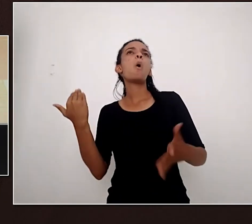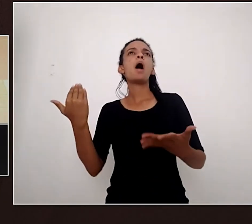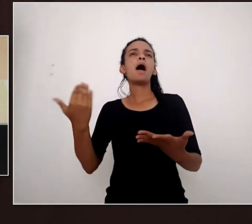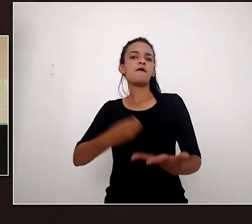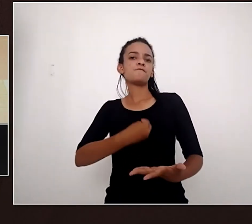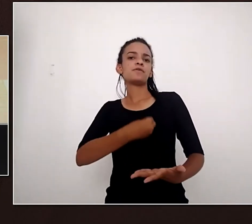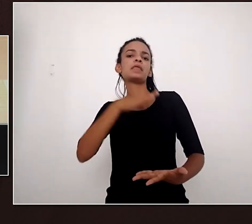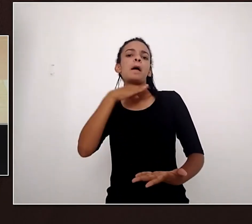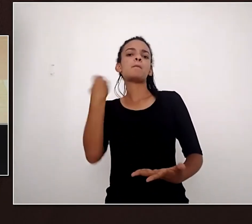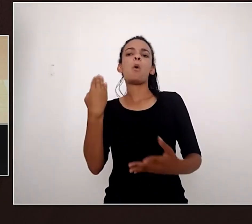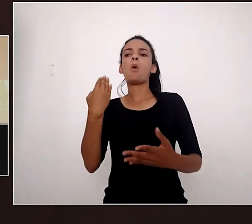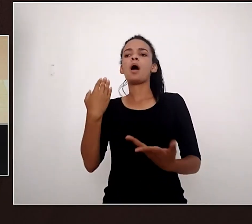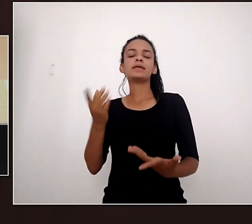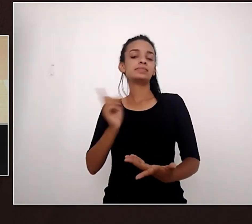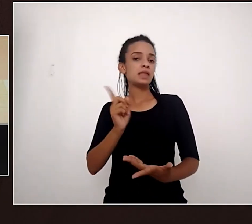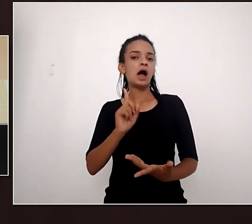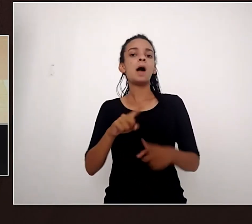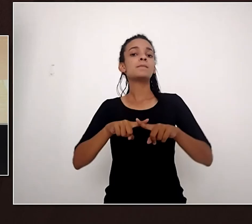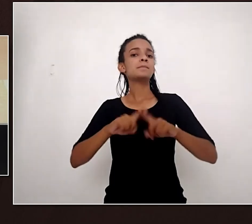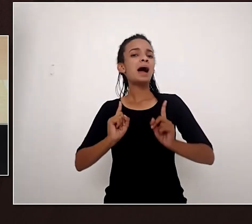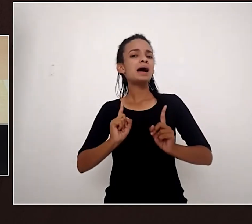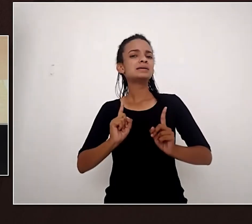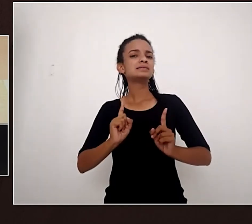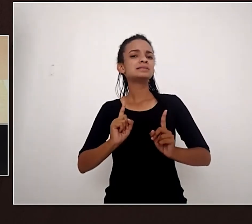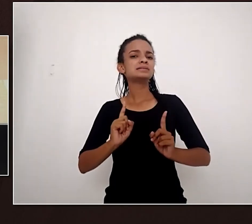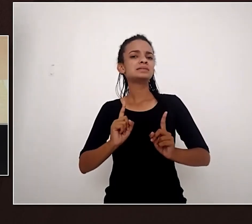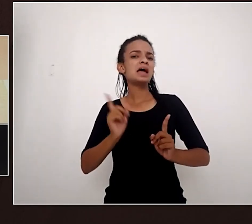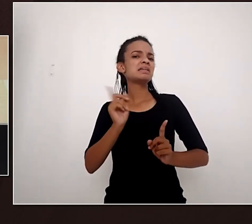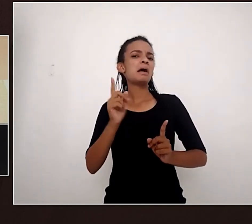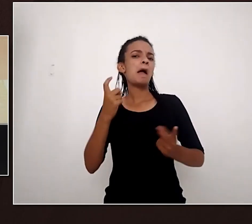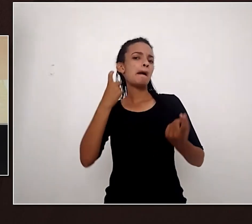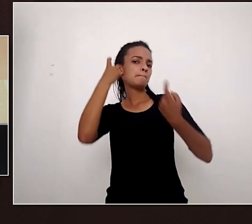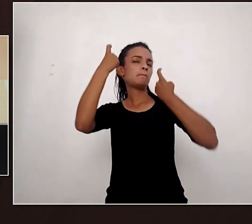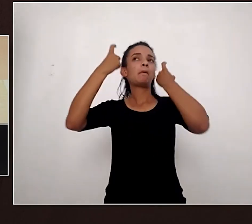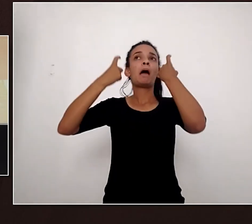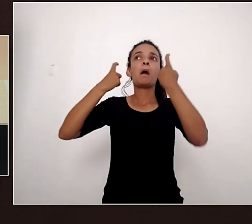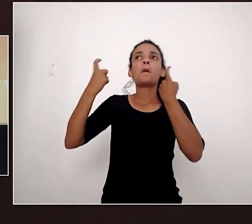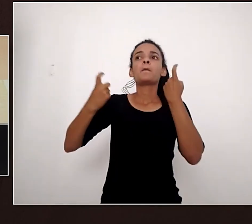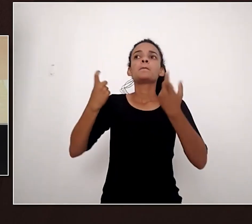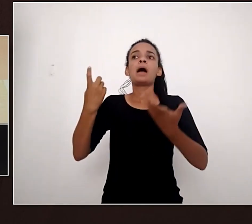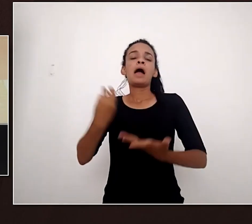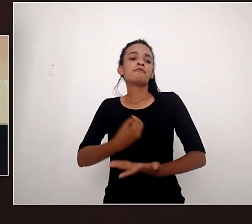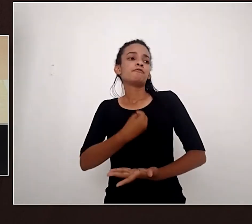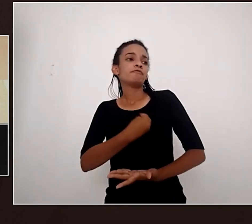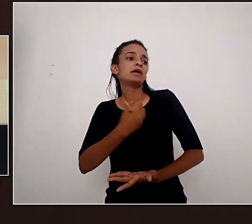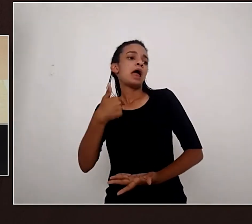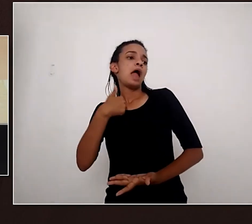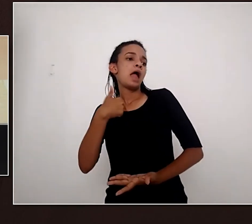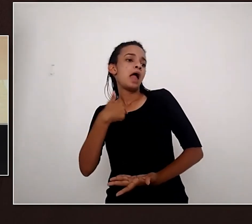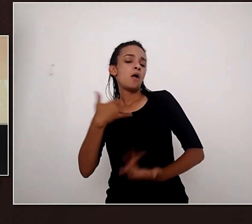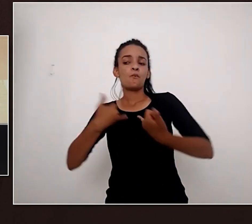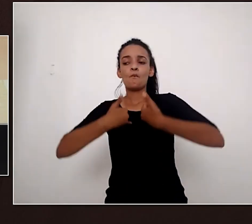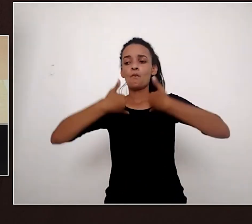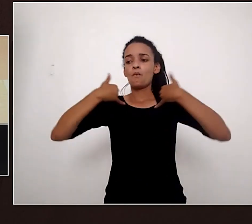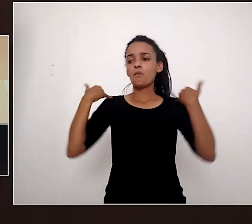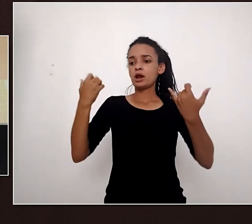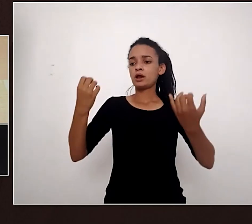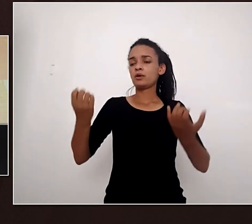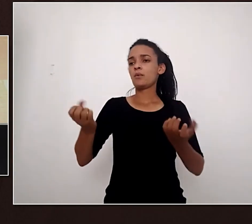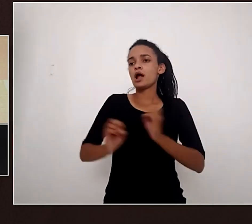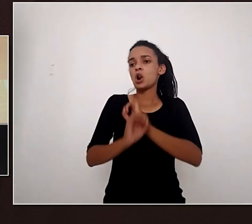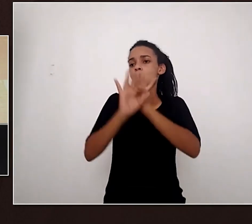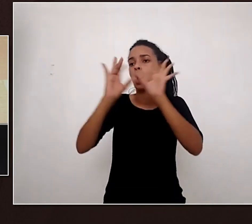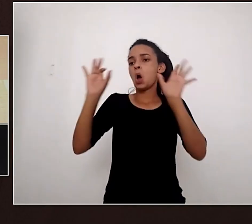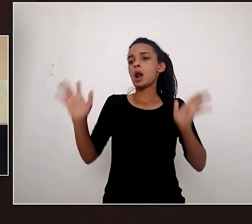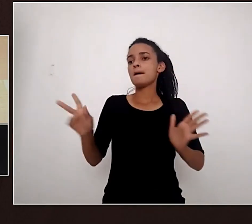se preocupar, né, com o seu conforto, não se preocupar com sua glória. Nós estamos aqui só preocupados, irmãos, de nos